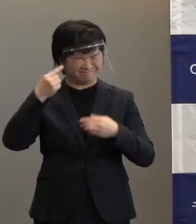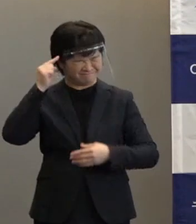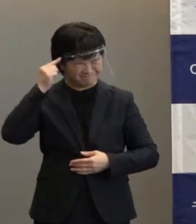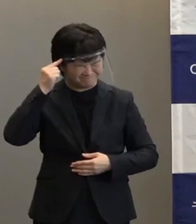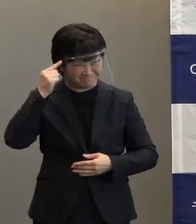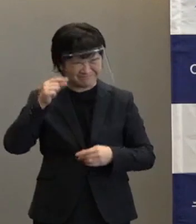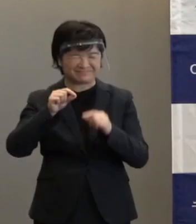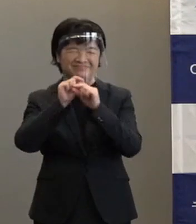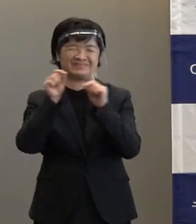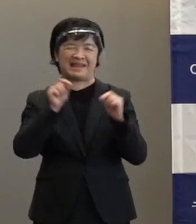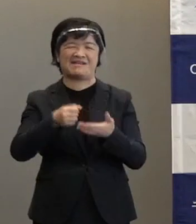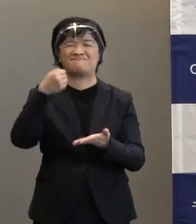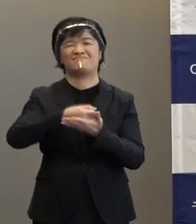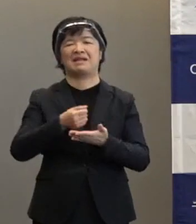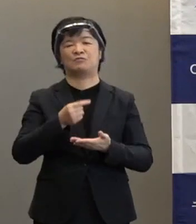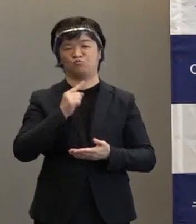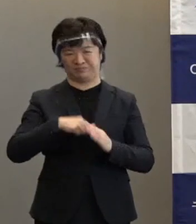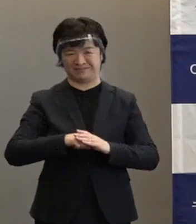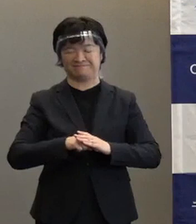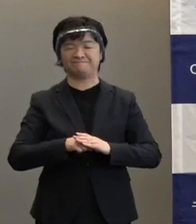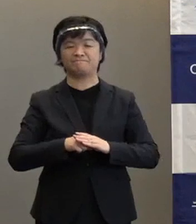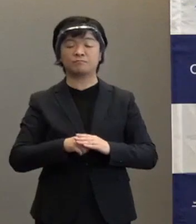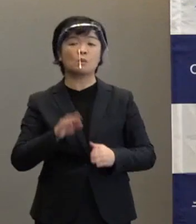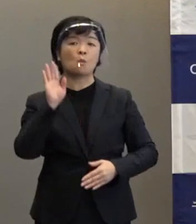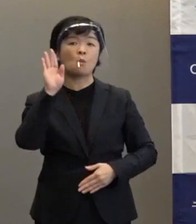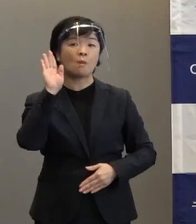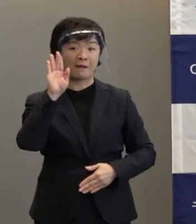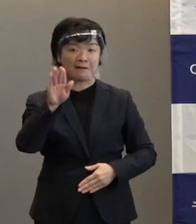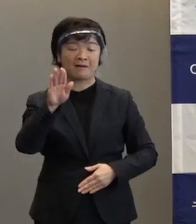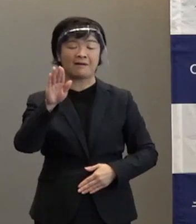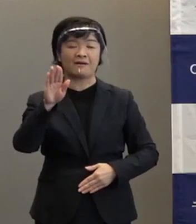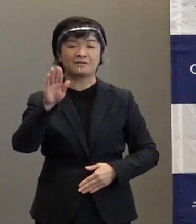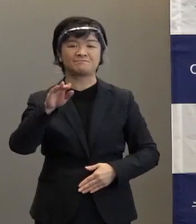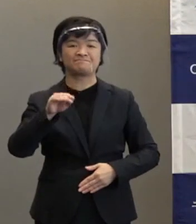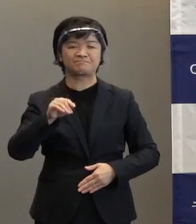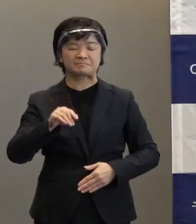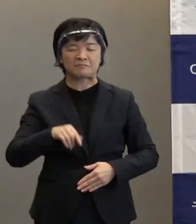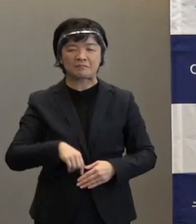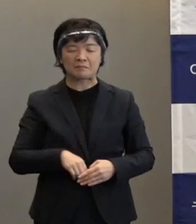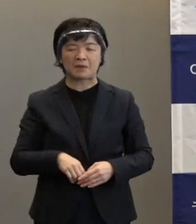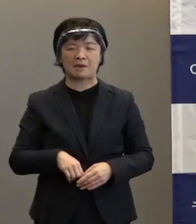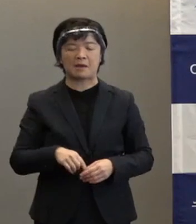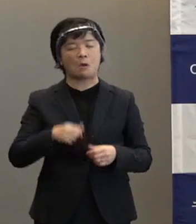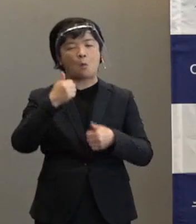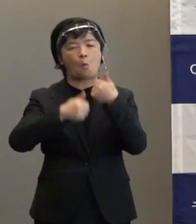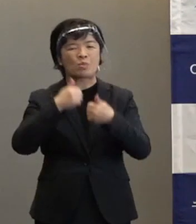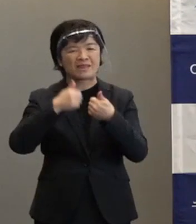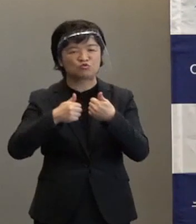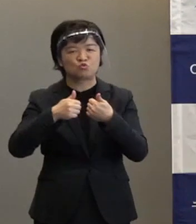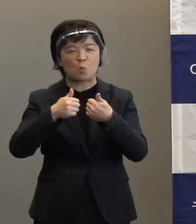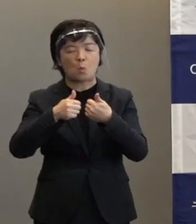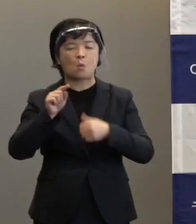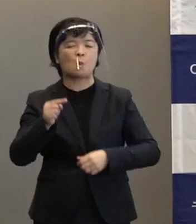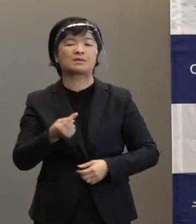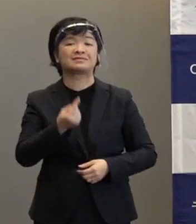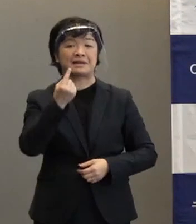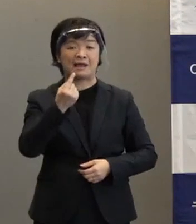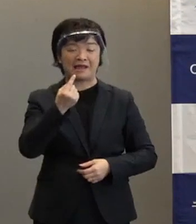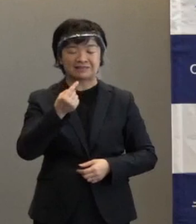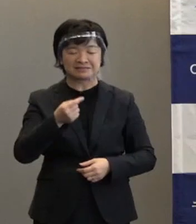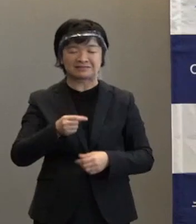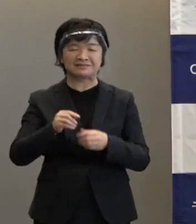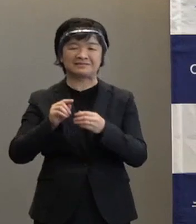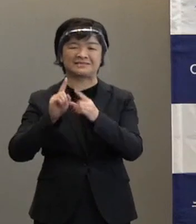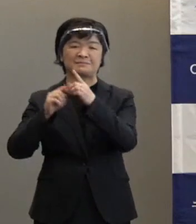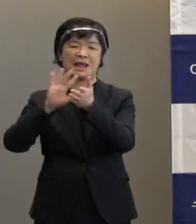。今後ですけれども、こうしたこうしたコンテストで県内のさまざまな方々